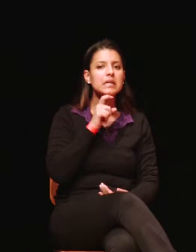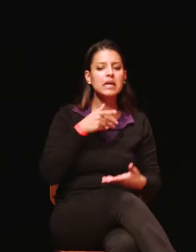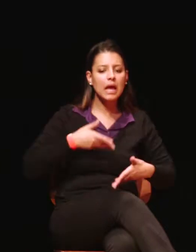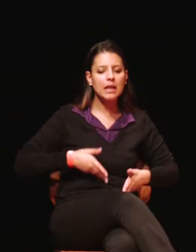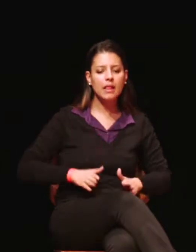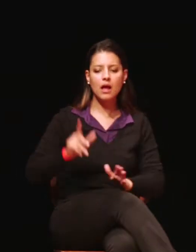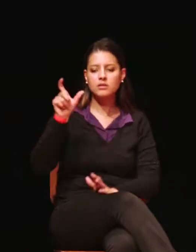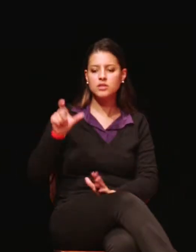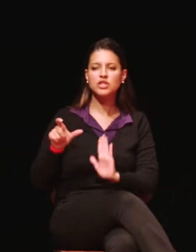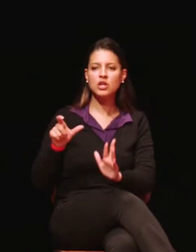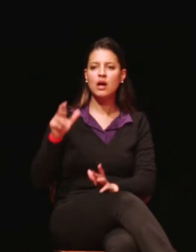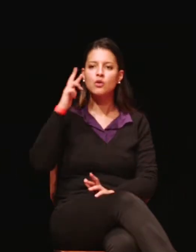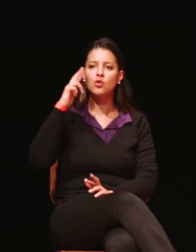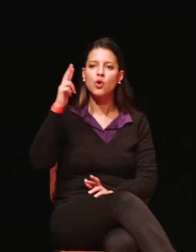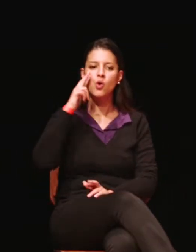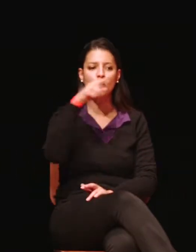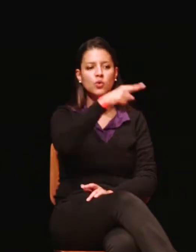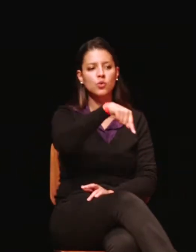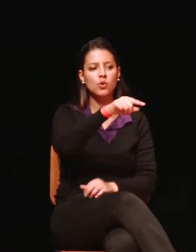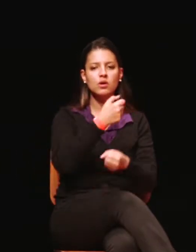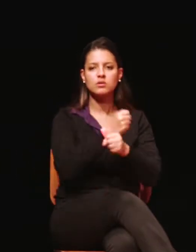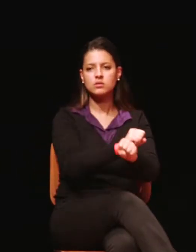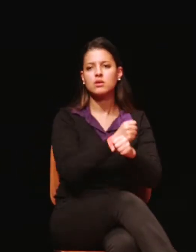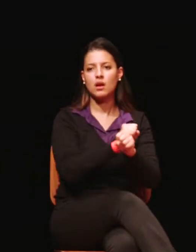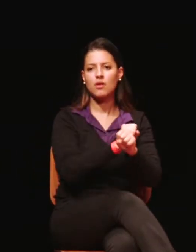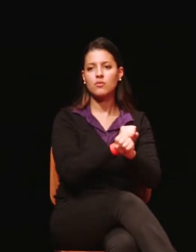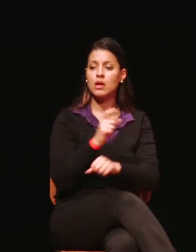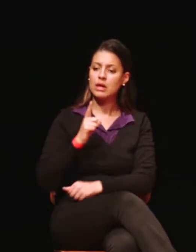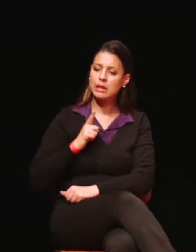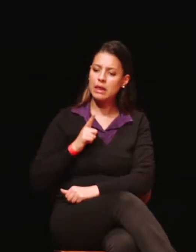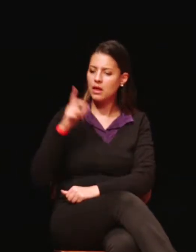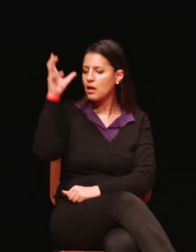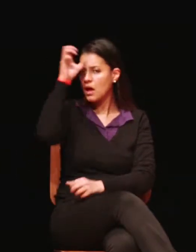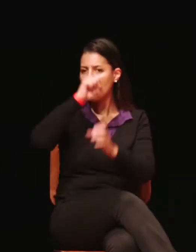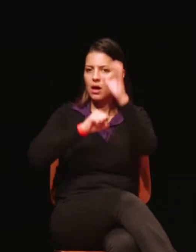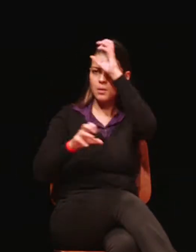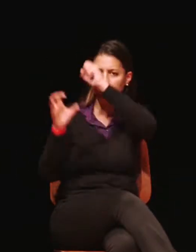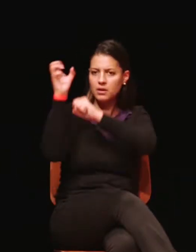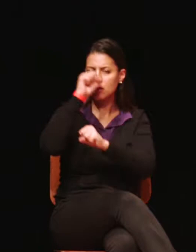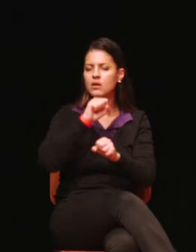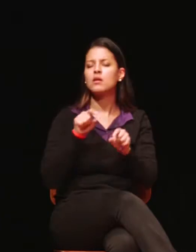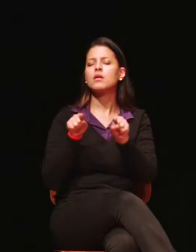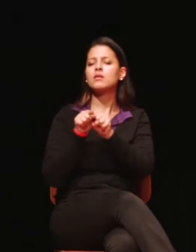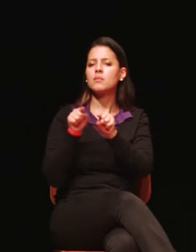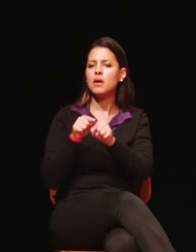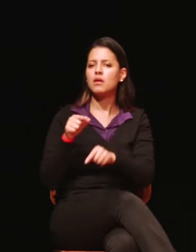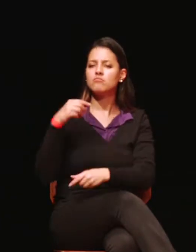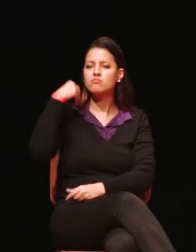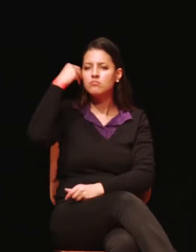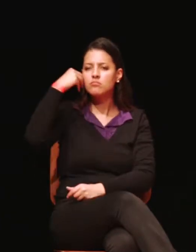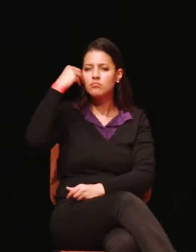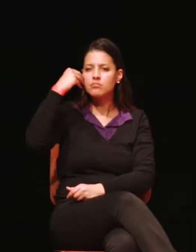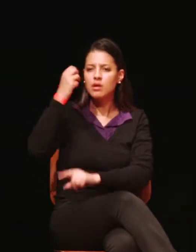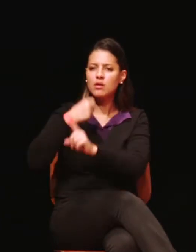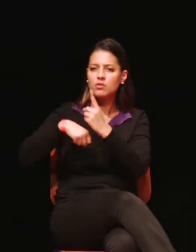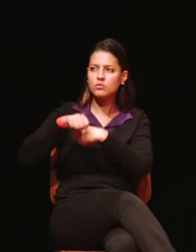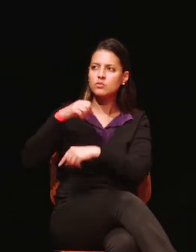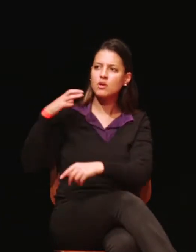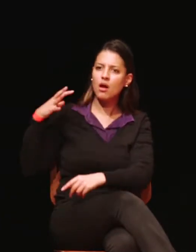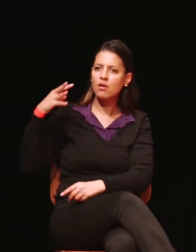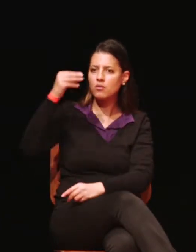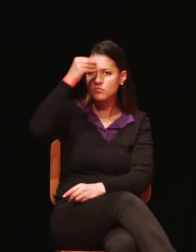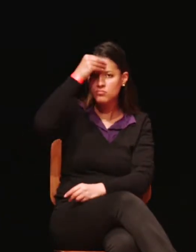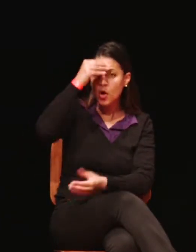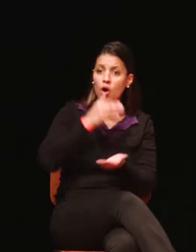uma aprendizagem, existindo um conjunto de experiências sociais e formas de socialização que começam na